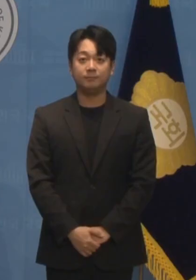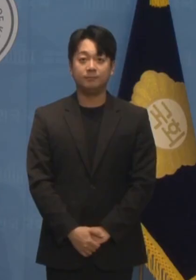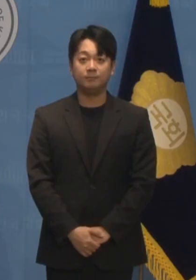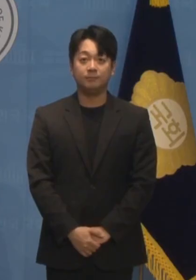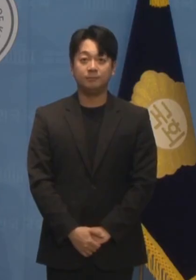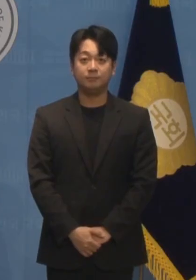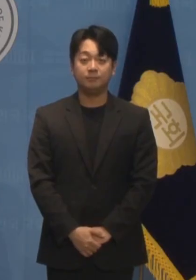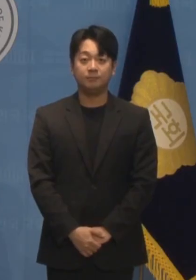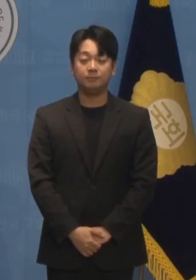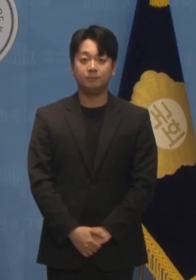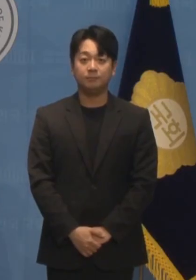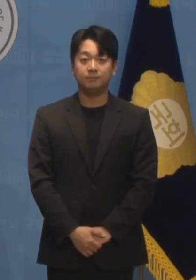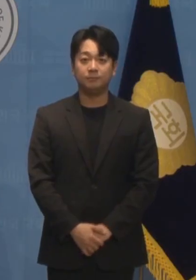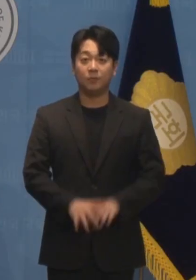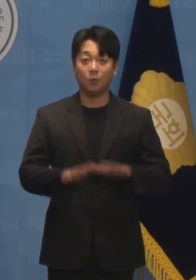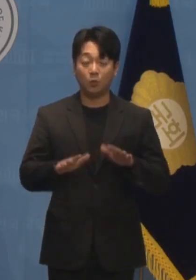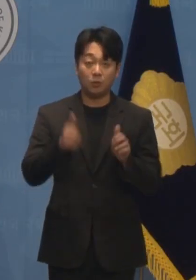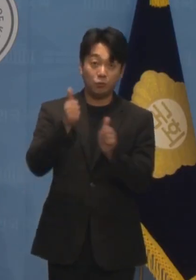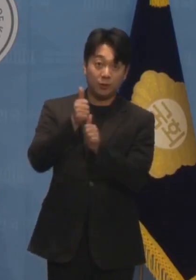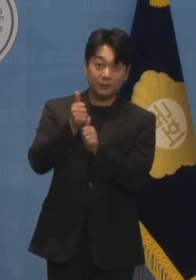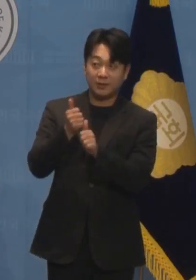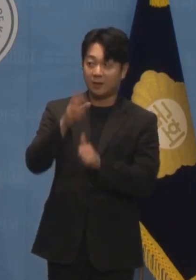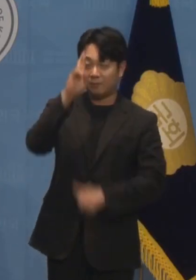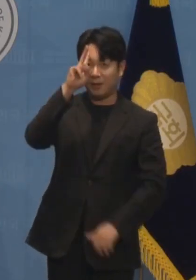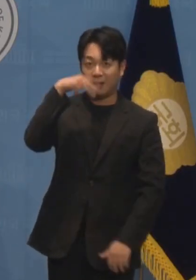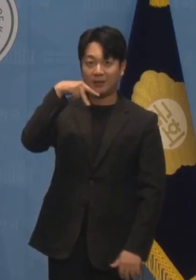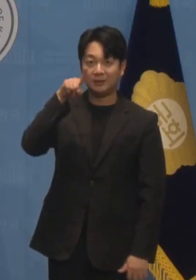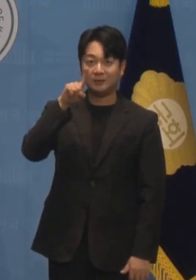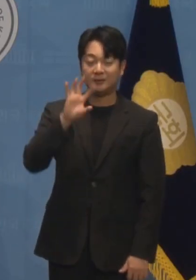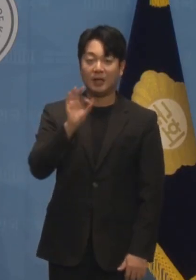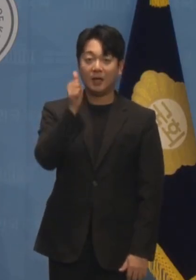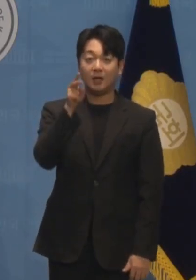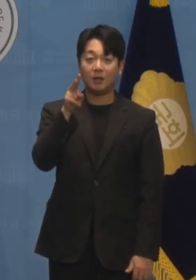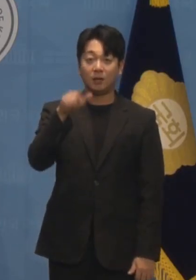있는 더불어민주당 공보단 부단장인 박상혁 의원과 함께